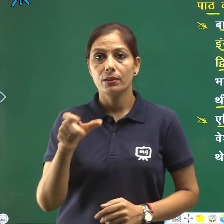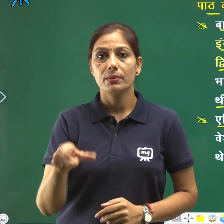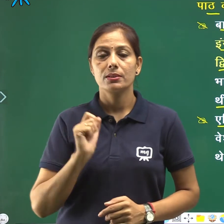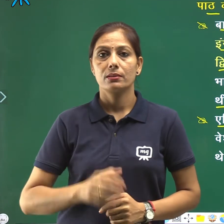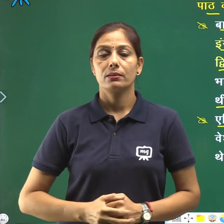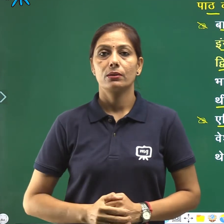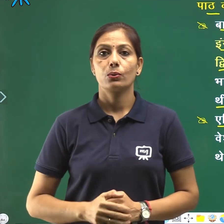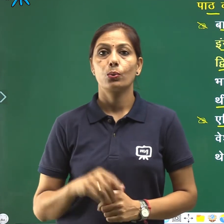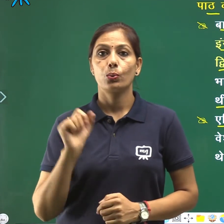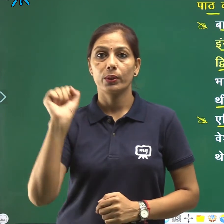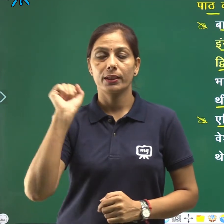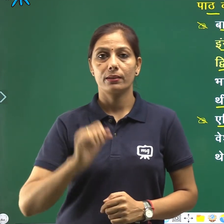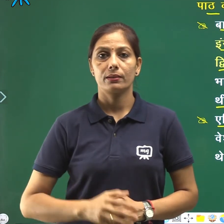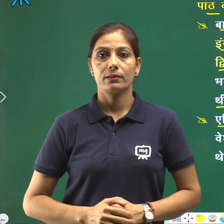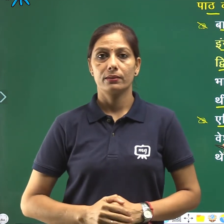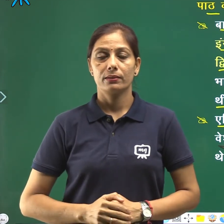उनकी